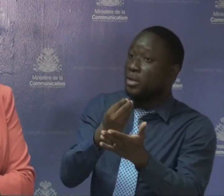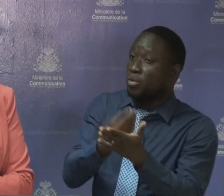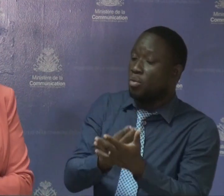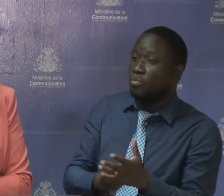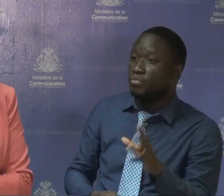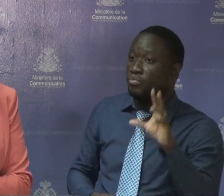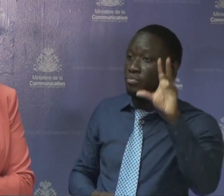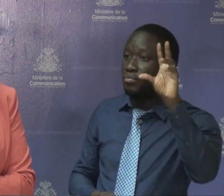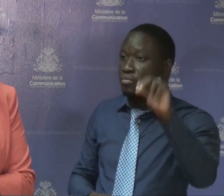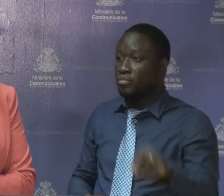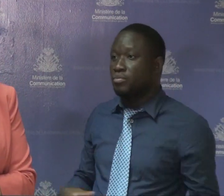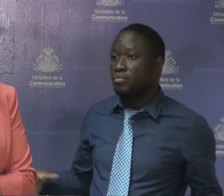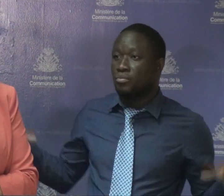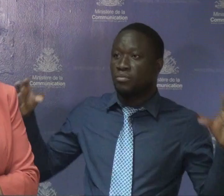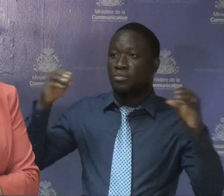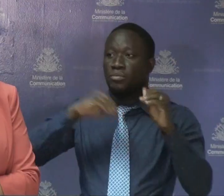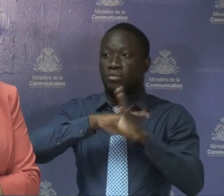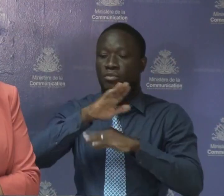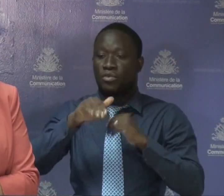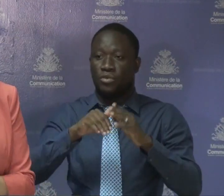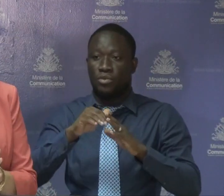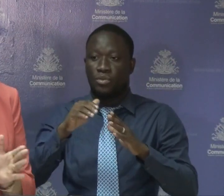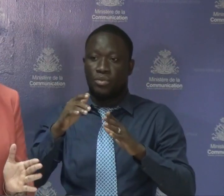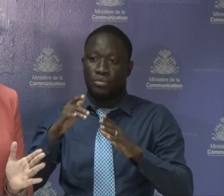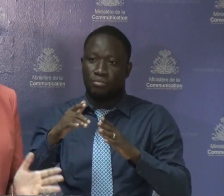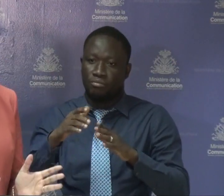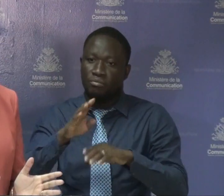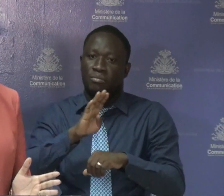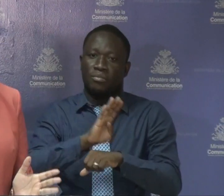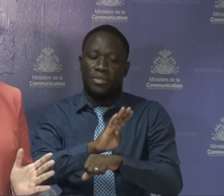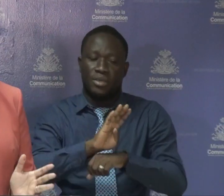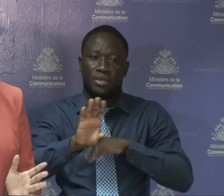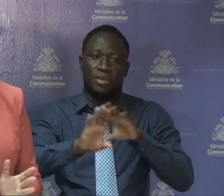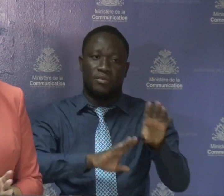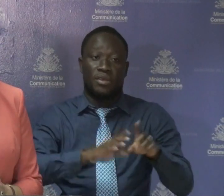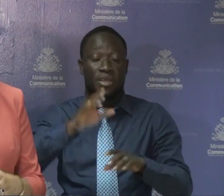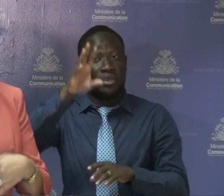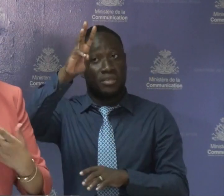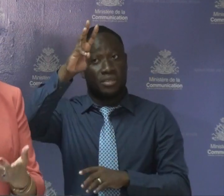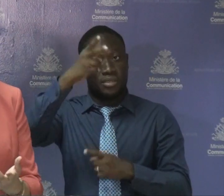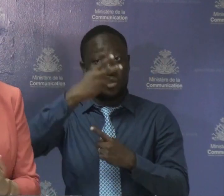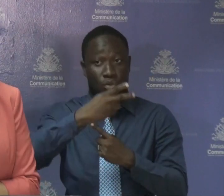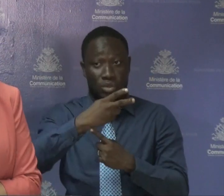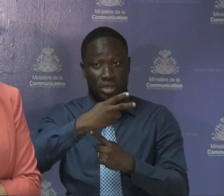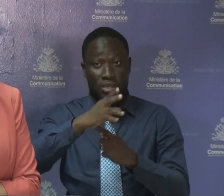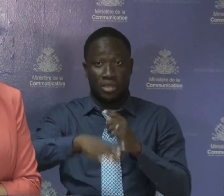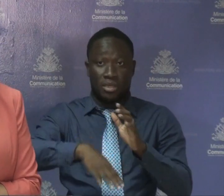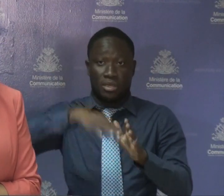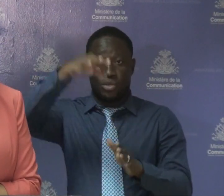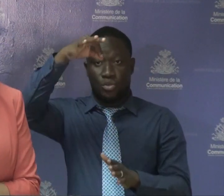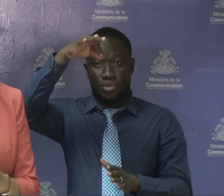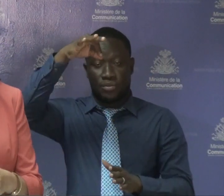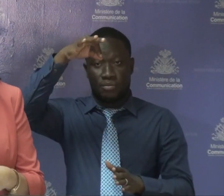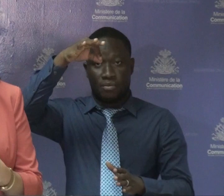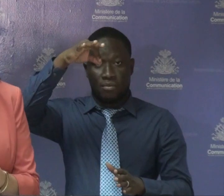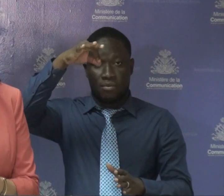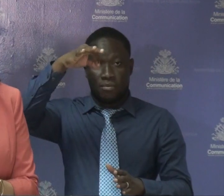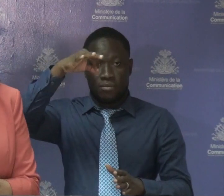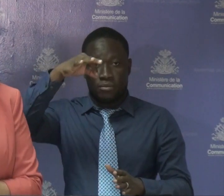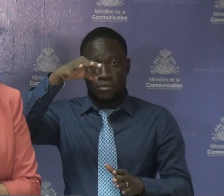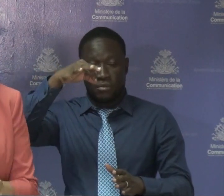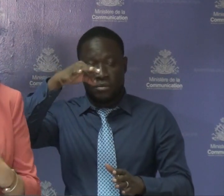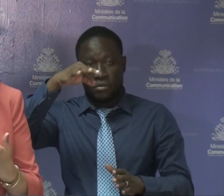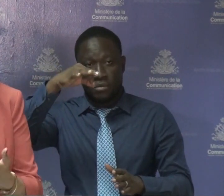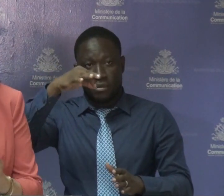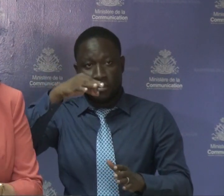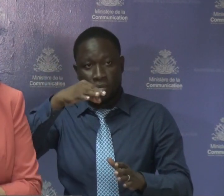que tout investissement qui pral fait nous gain 6 hôtels qui en réalité joignent et accord favorable